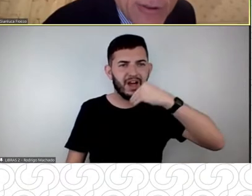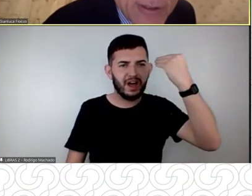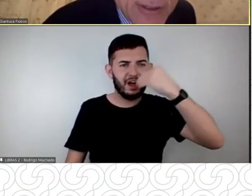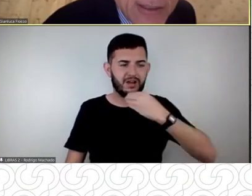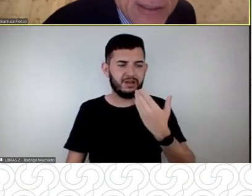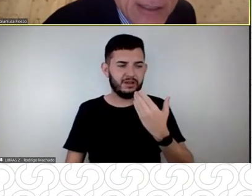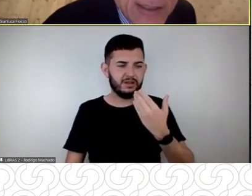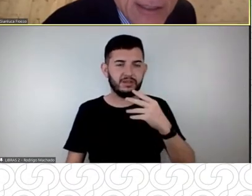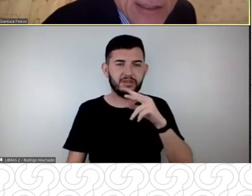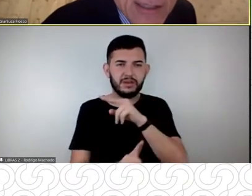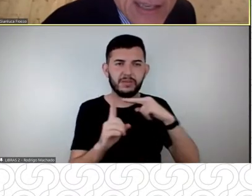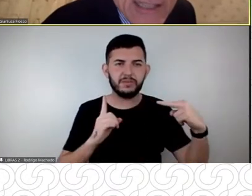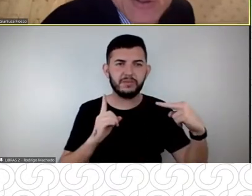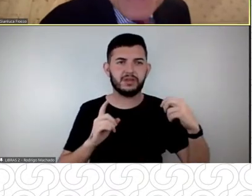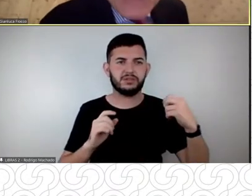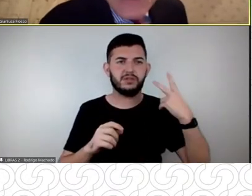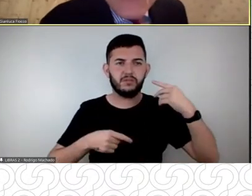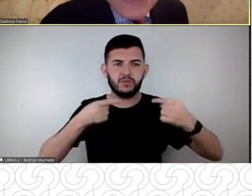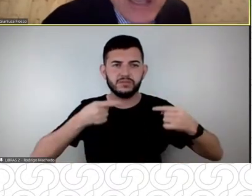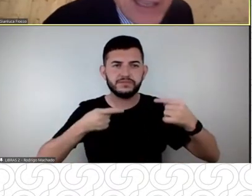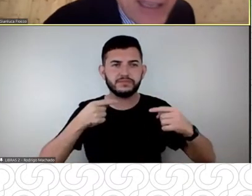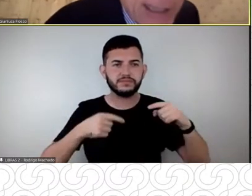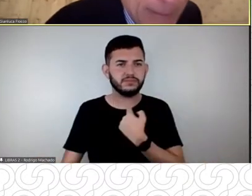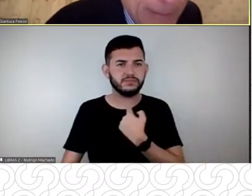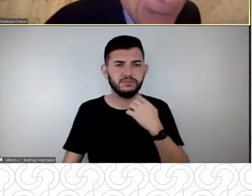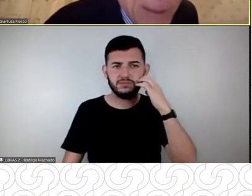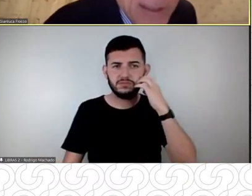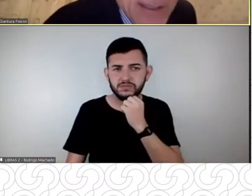isso tem de ser levado em consideração.